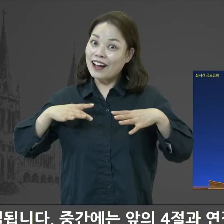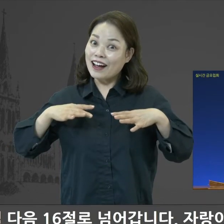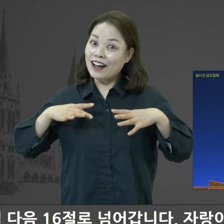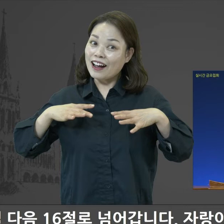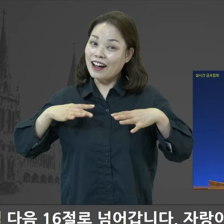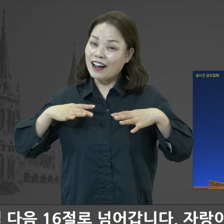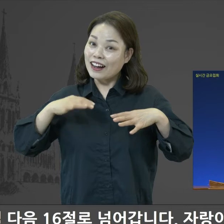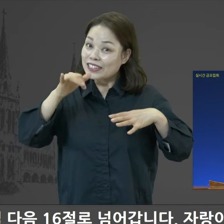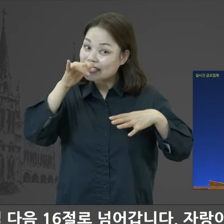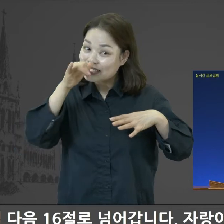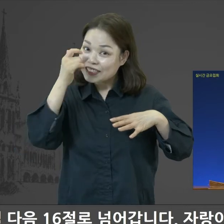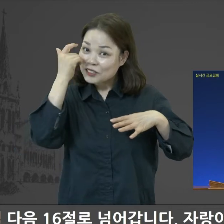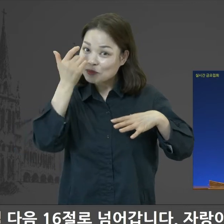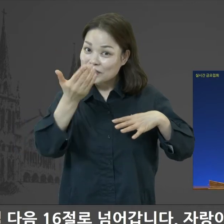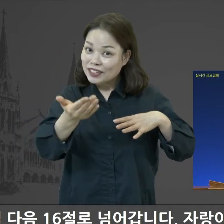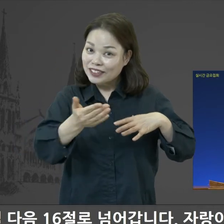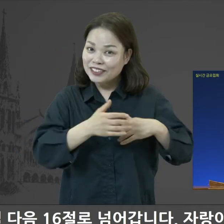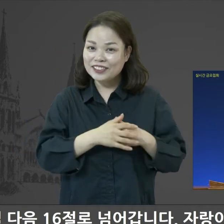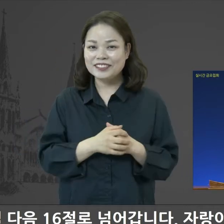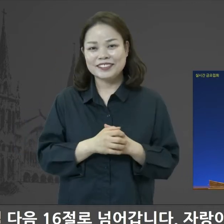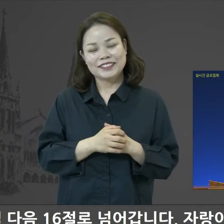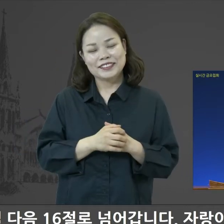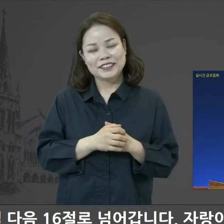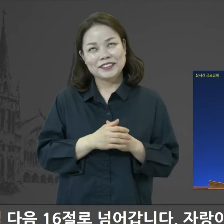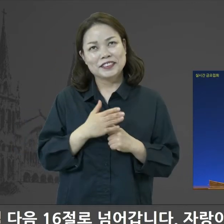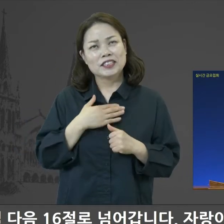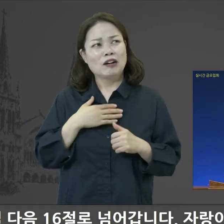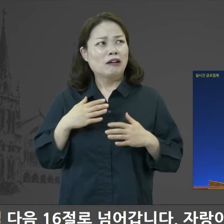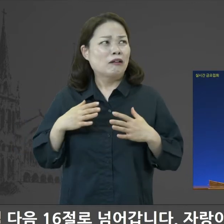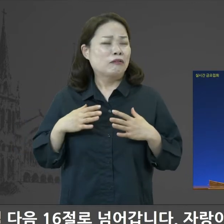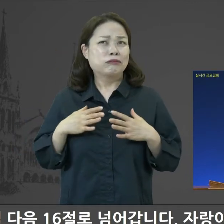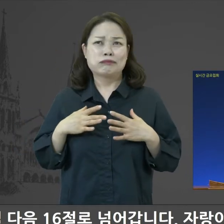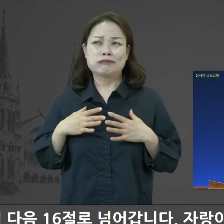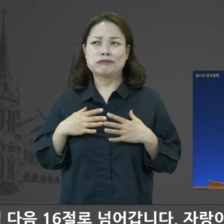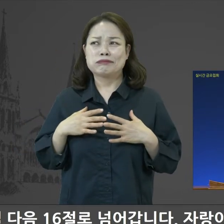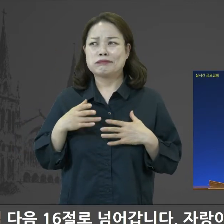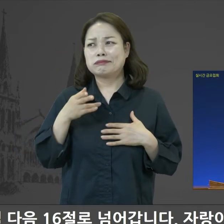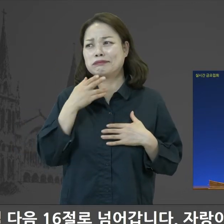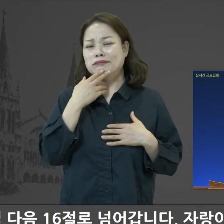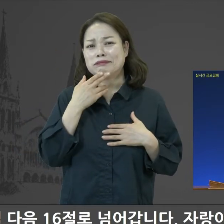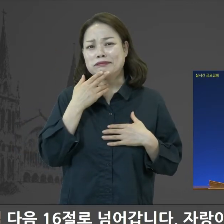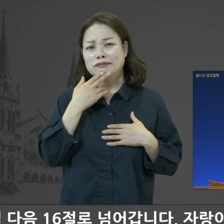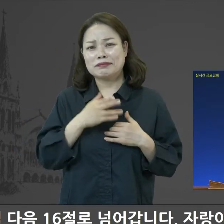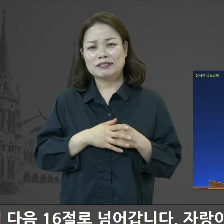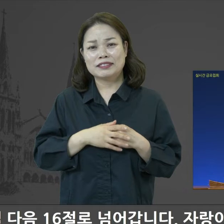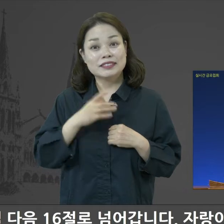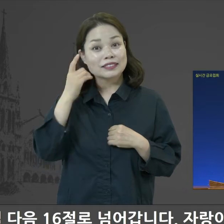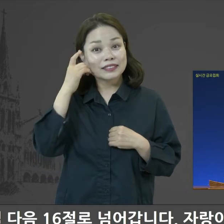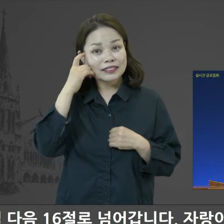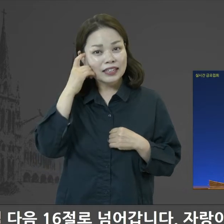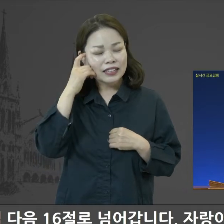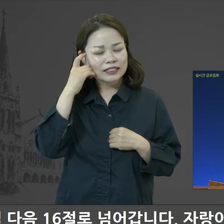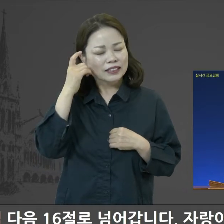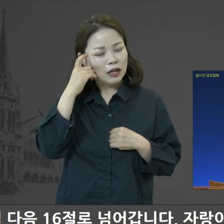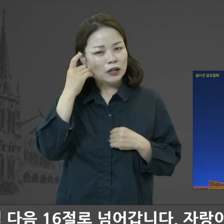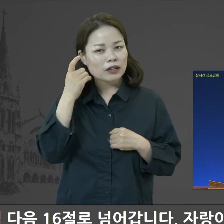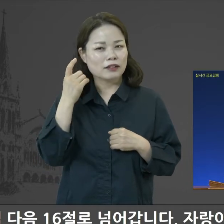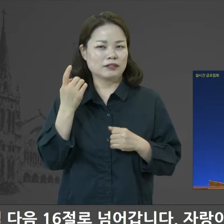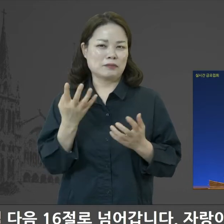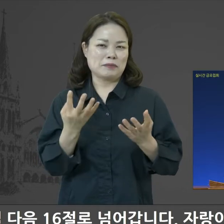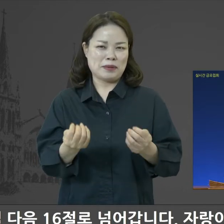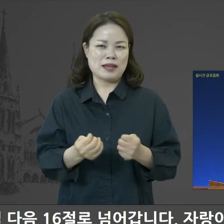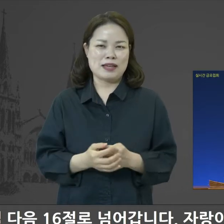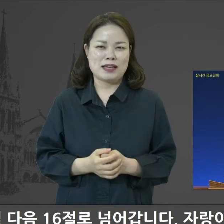자랑거리가 있으십니까? 나는 자랑거리가 오히려 아무것도 없습니다, 이렇게 생각하시는 분이 의외로 많을 것